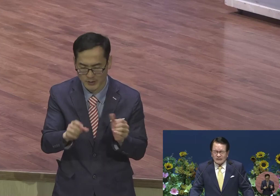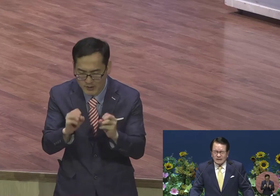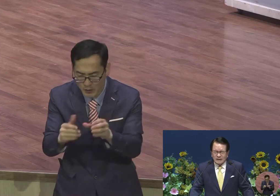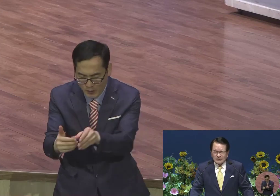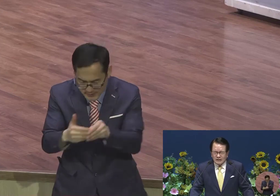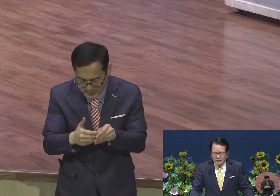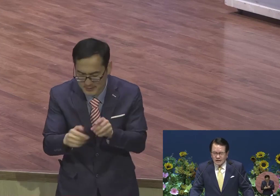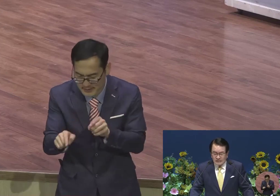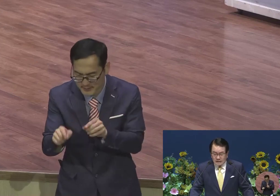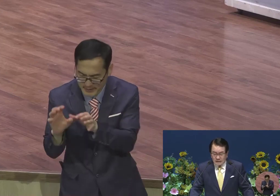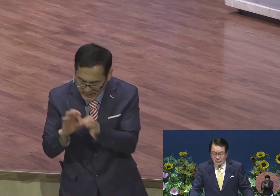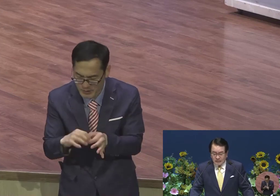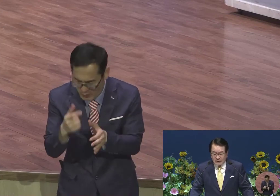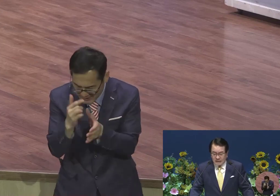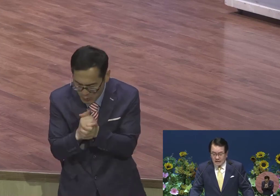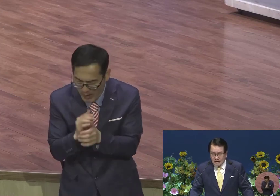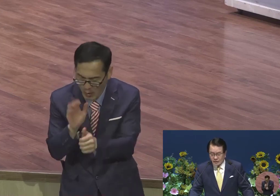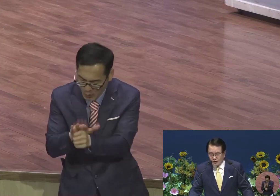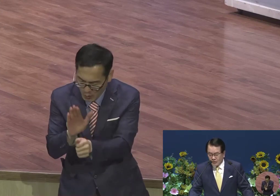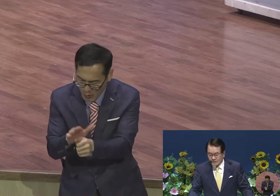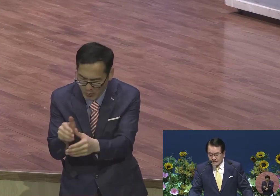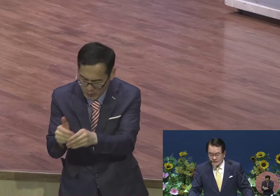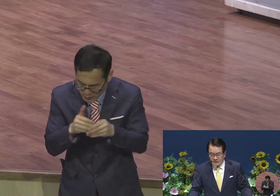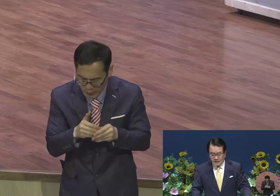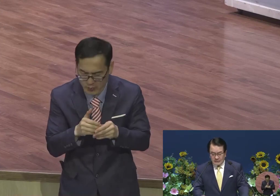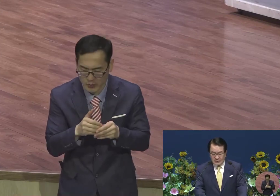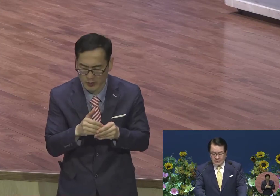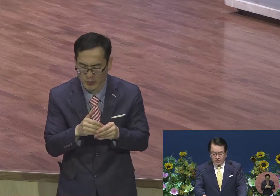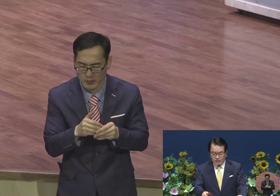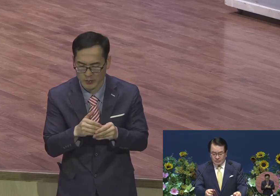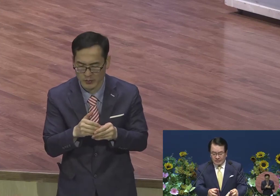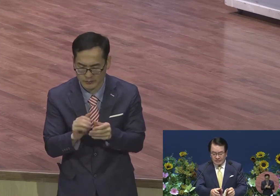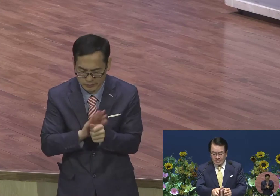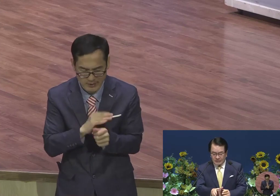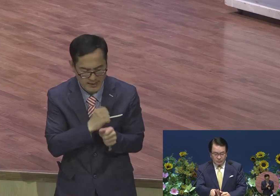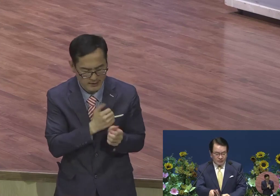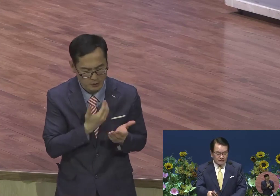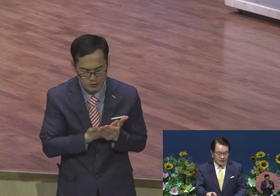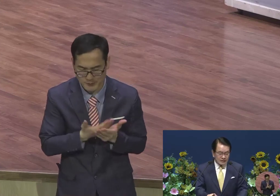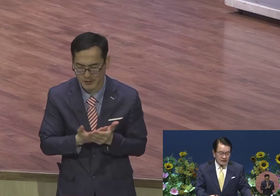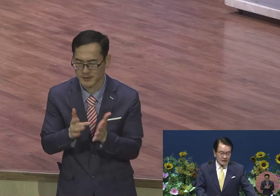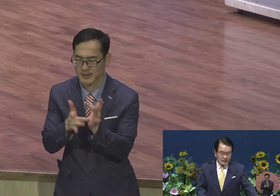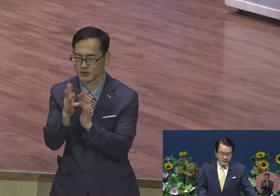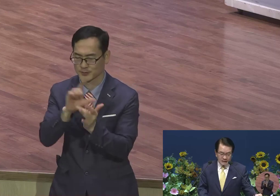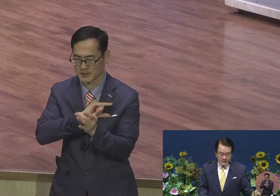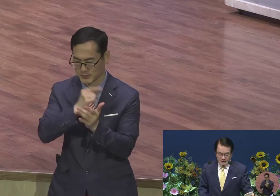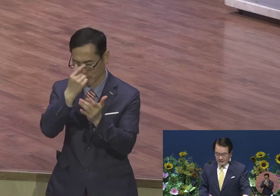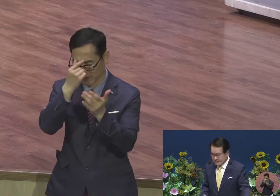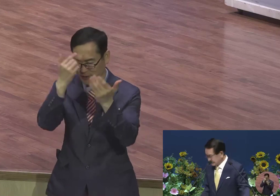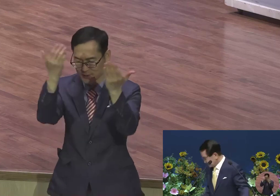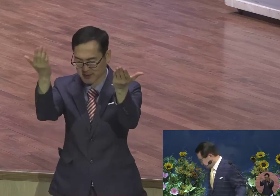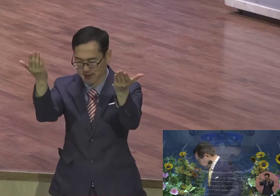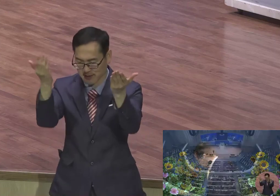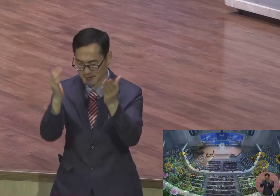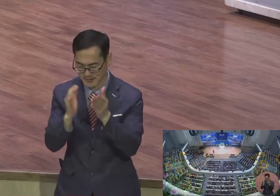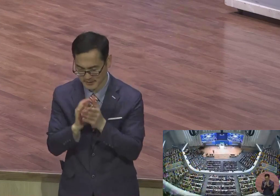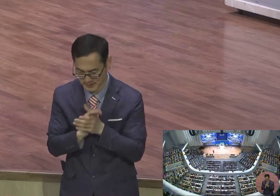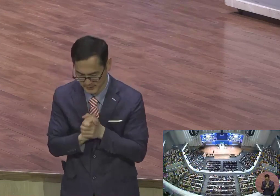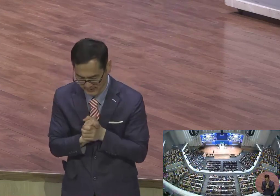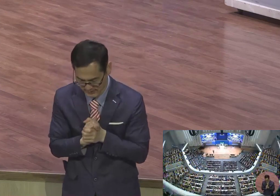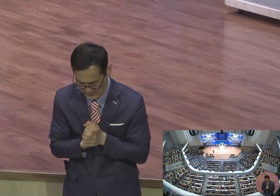기도하면서 섬기는 자들 되게 하야 주소서 예수 그리스도로 받들어 기도합니다 아멘